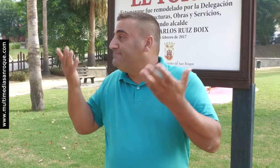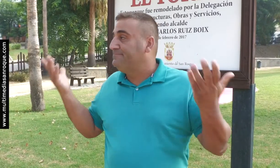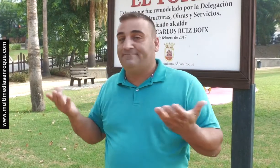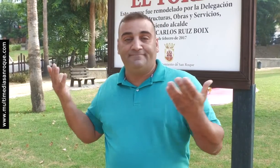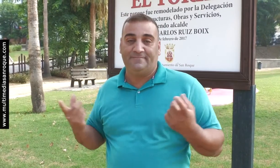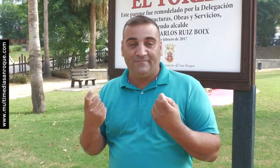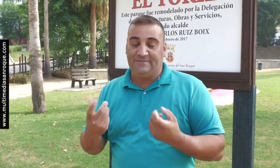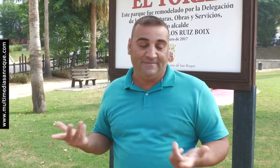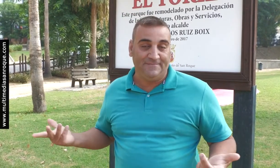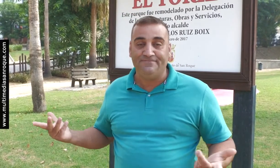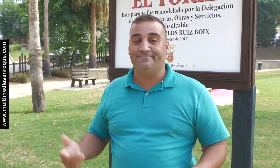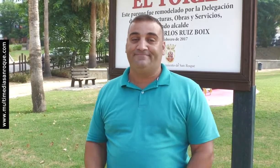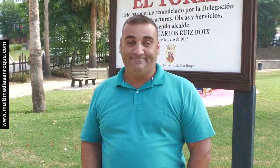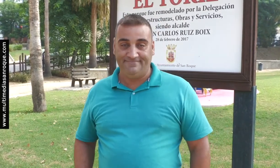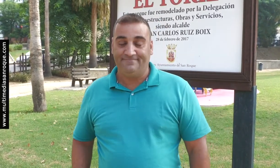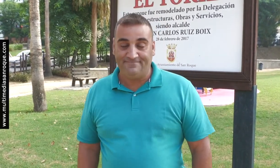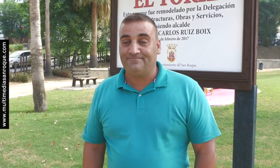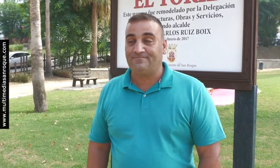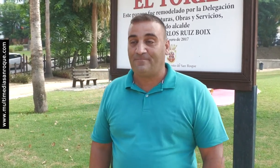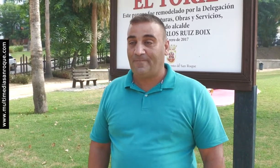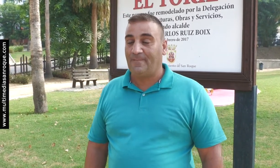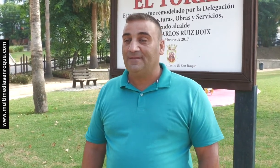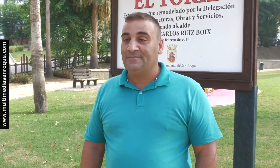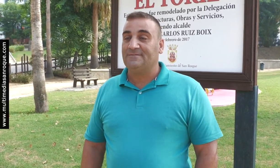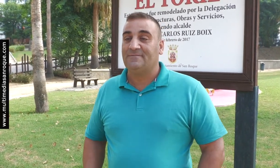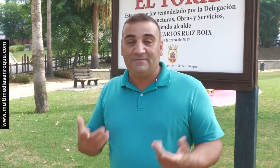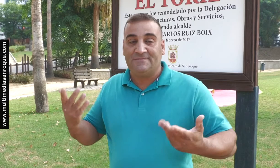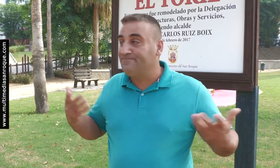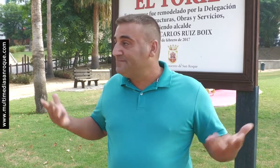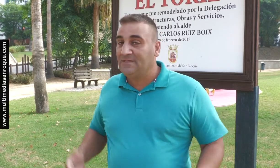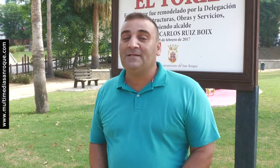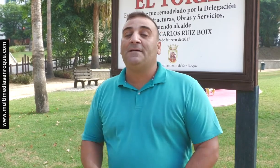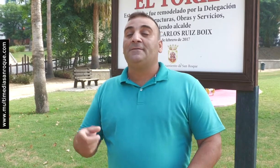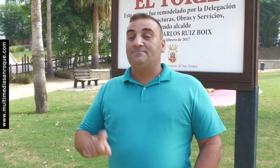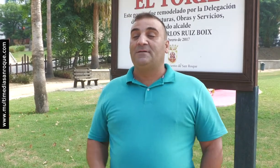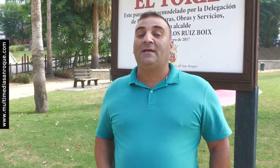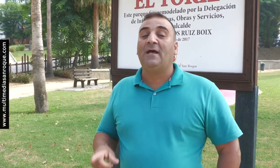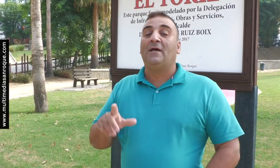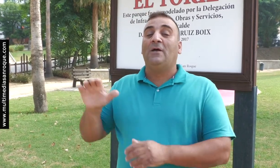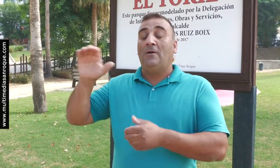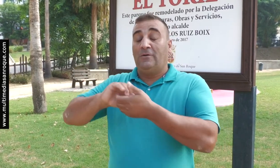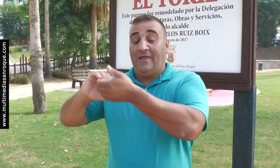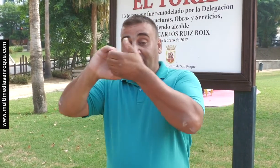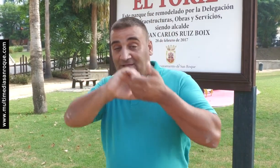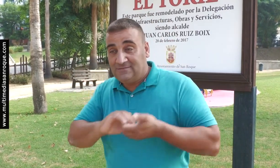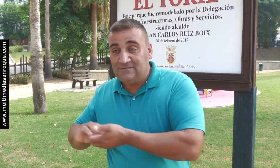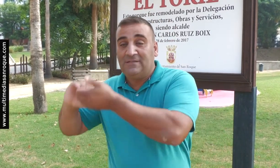han dejado abandonado nos hace falta un poco de ayuda o de interés la